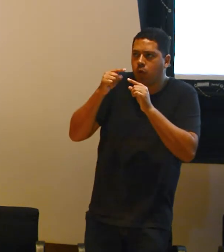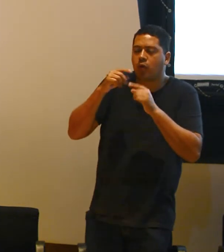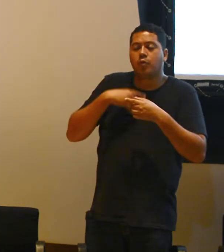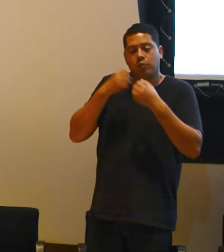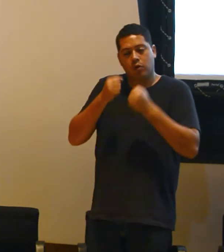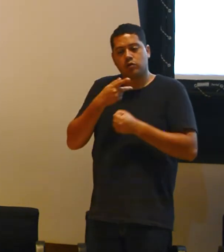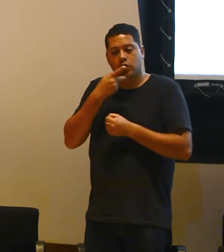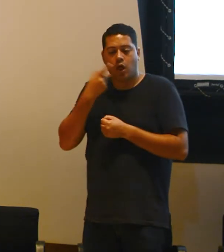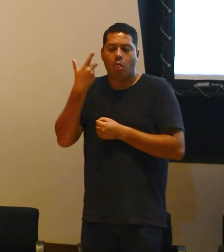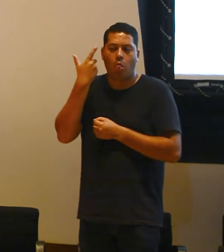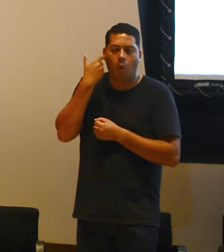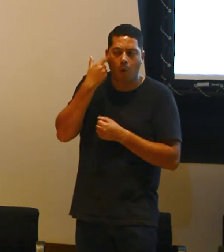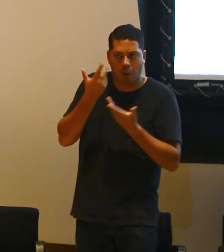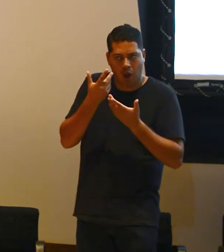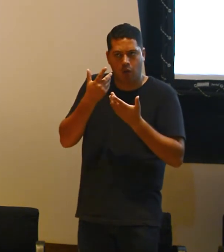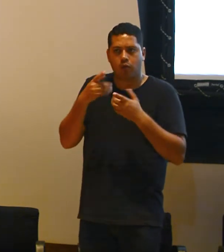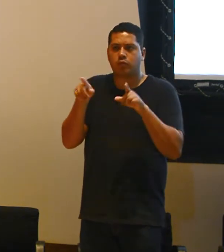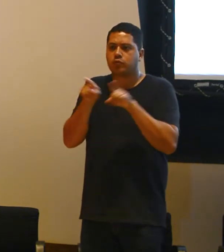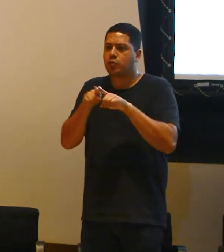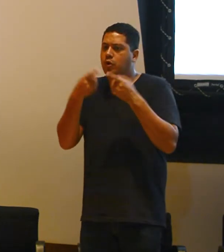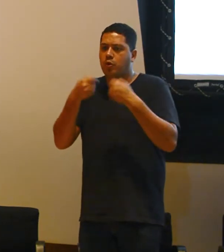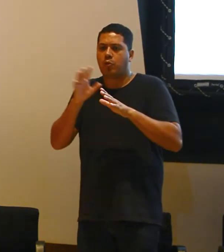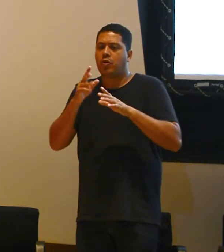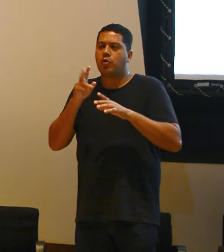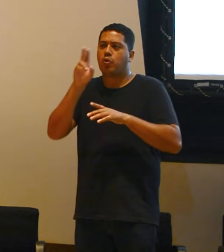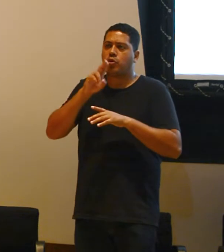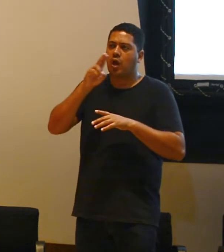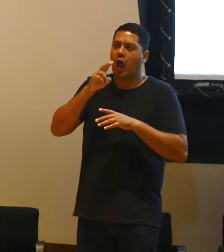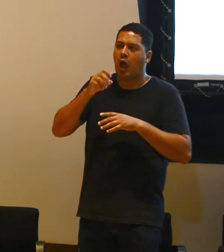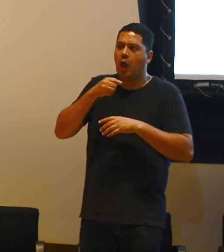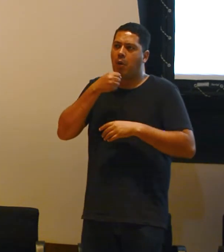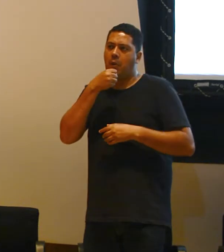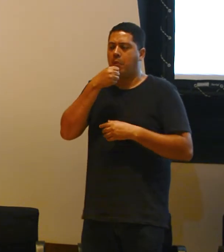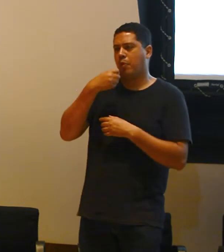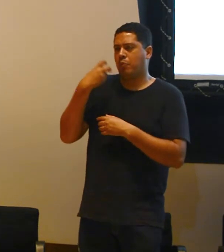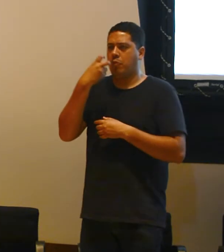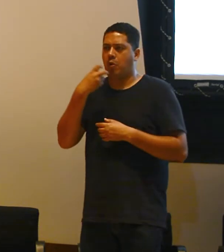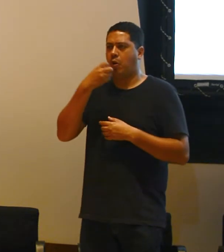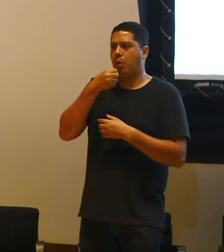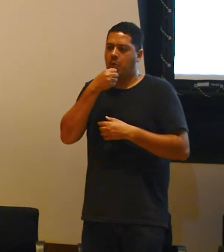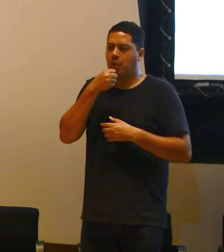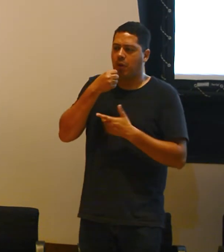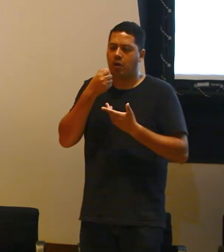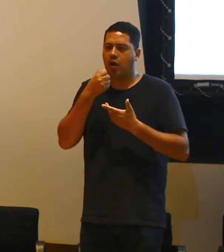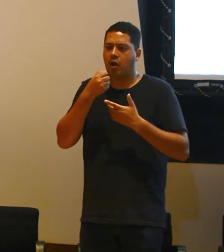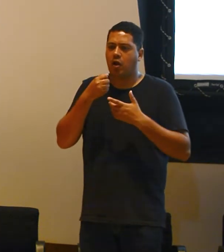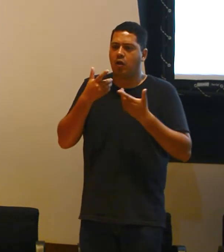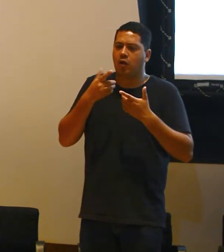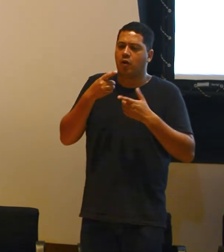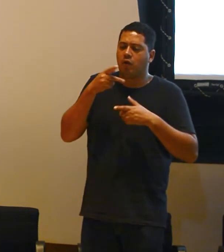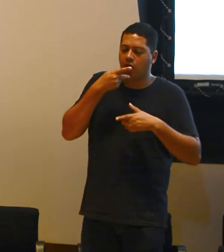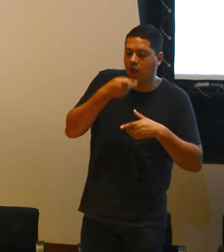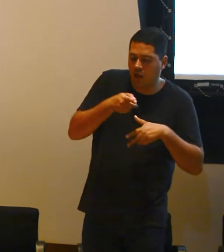intensidade adequada. Eu não preciso usar uma articulação exagerada também quando a gente vai falar com esses pacientes, porque esse paciente já